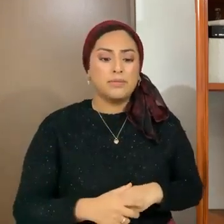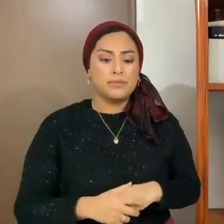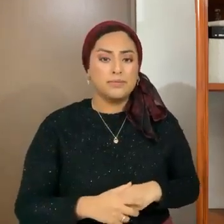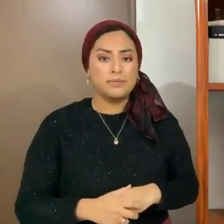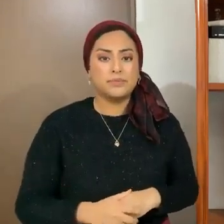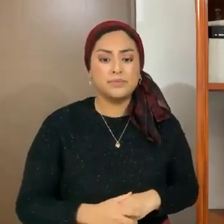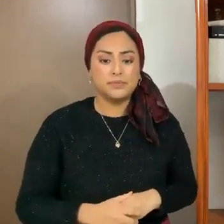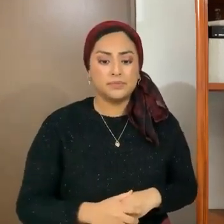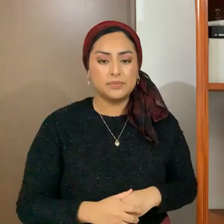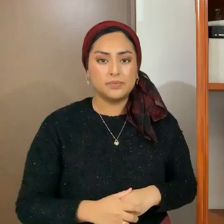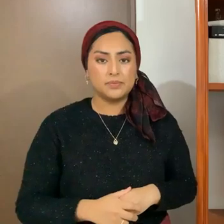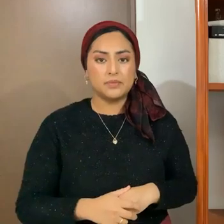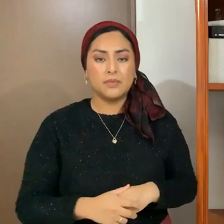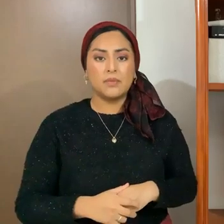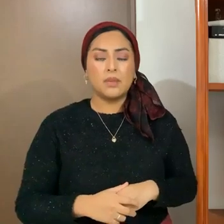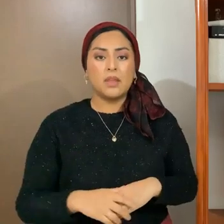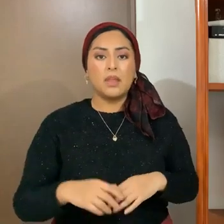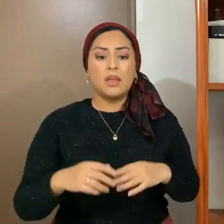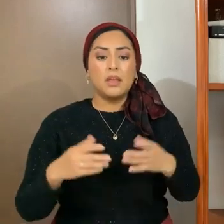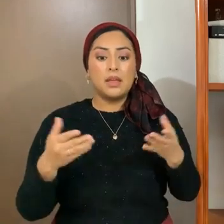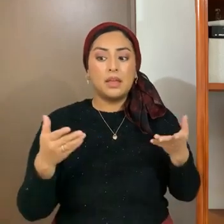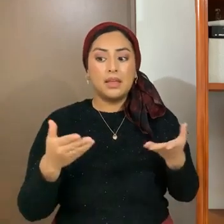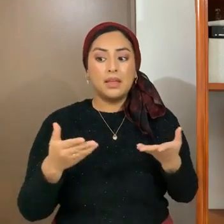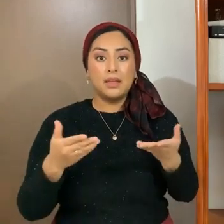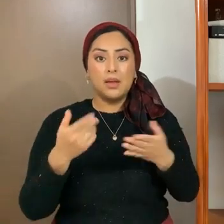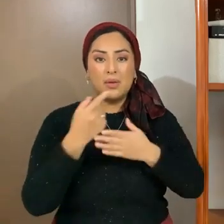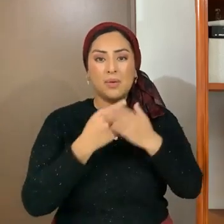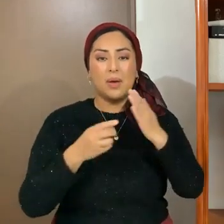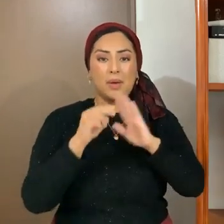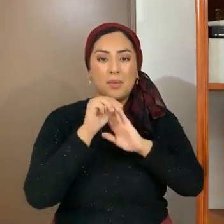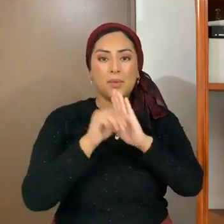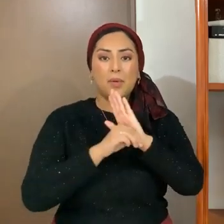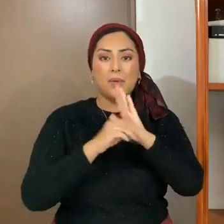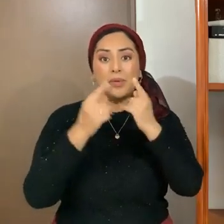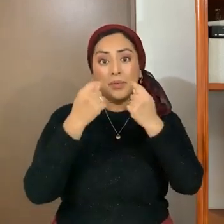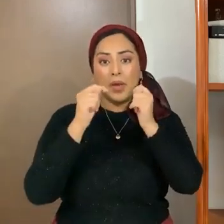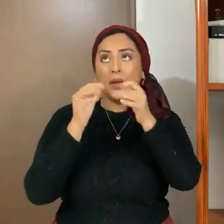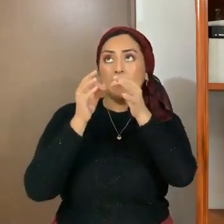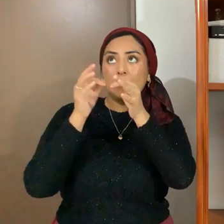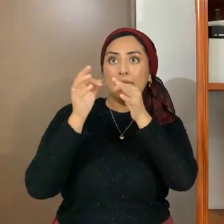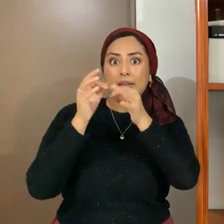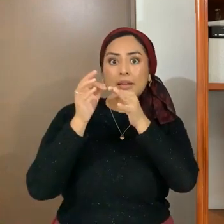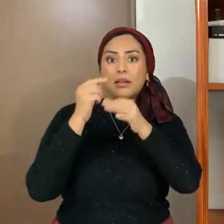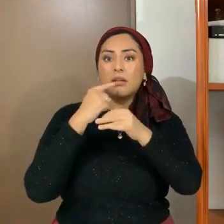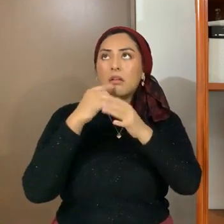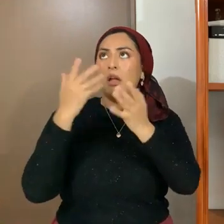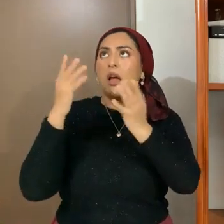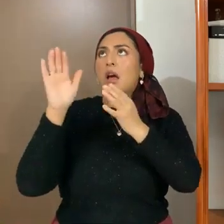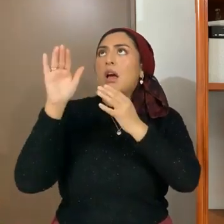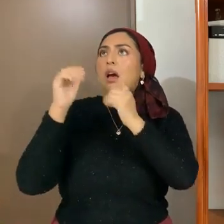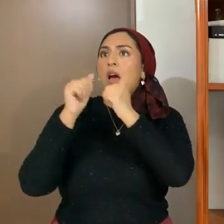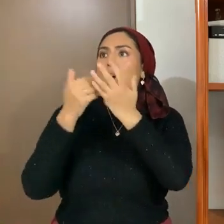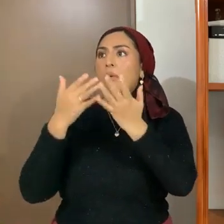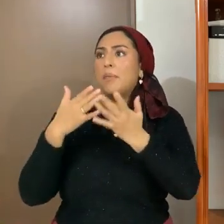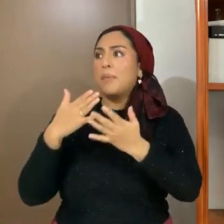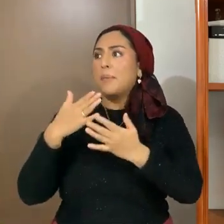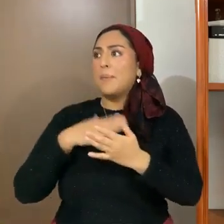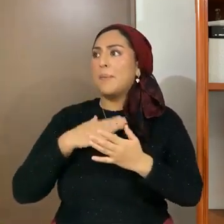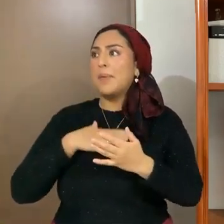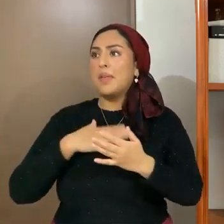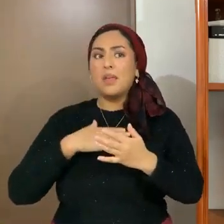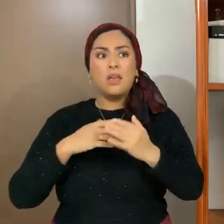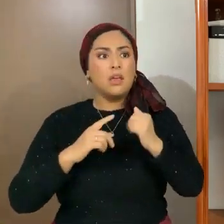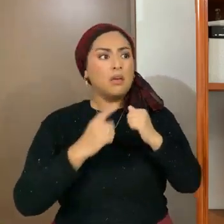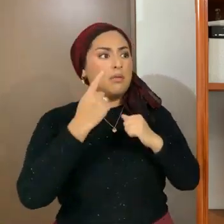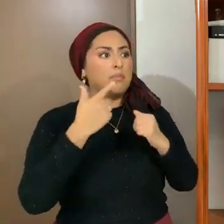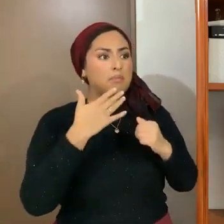tampoco nada más no supiera hebreo, no. En este momento lo que él estaba diciendo era: pero ¿cómo yo voy a hacer eso?